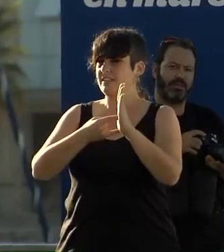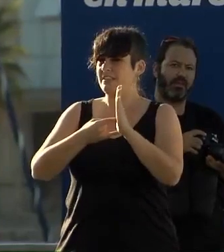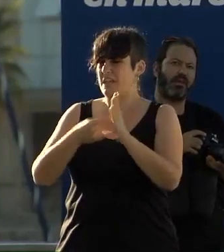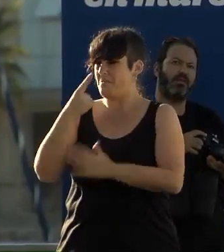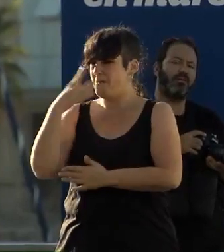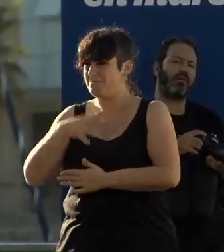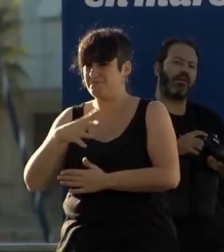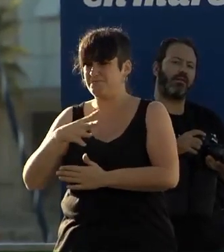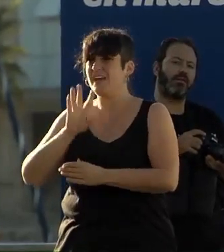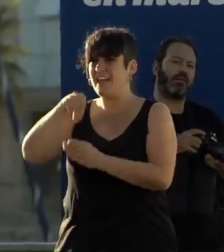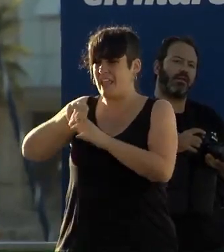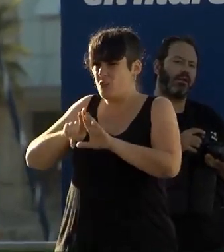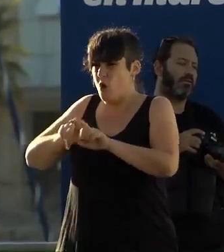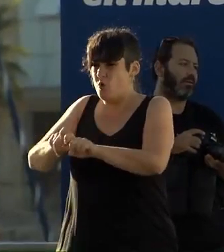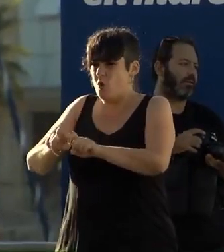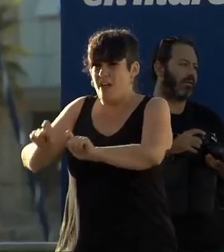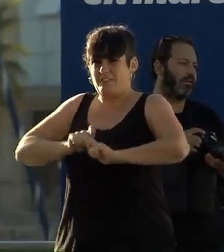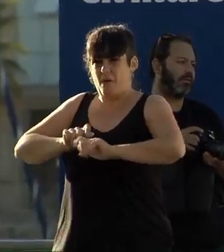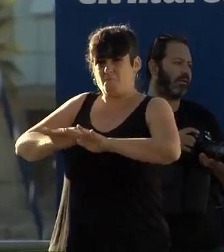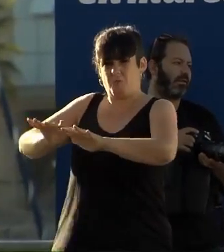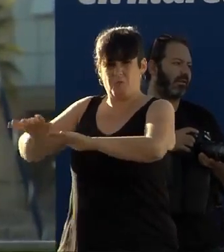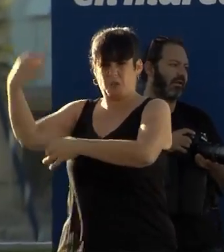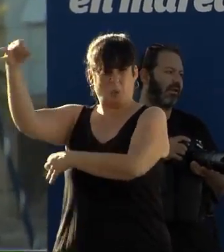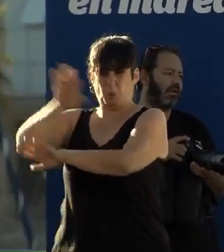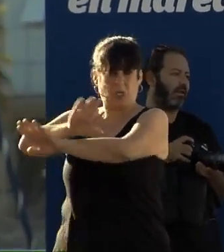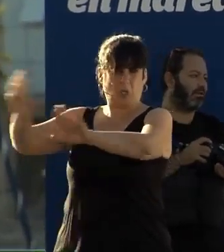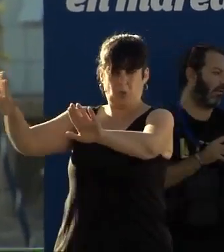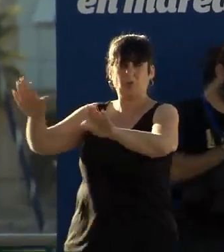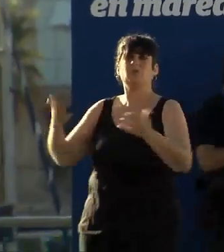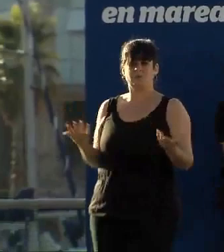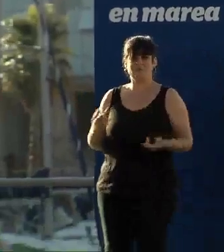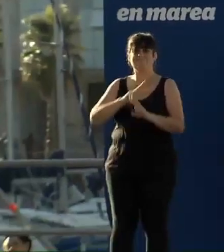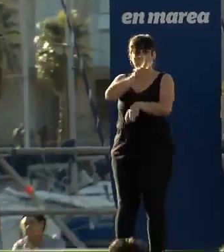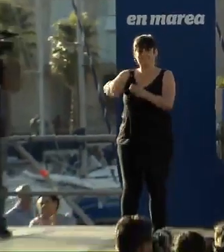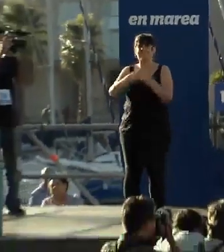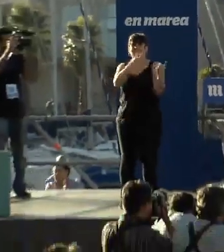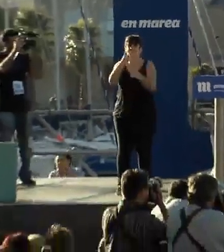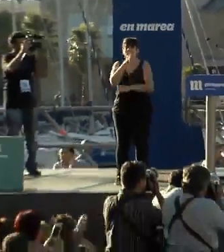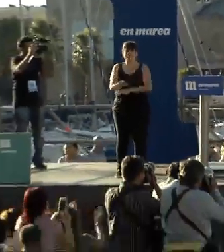polos vermes que proliferan dentro del. E deixo-vos, por lo tanto, con Pablo Iglesias, meu amigo.